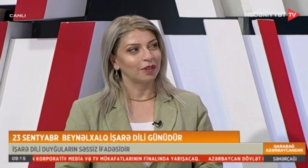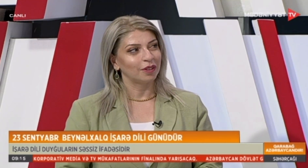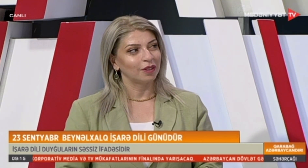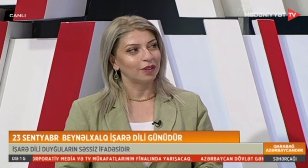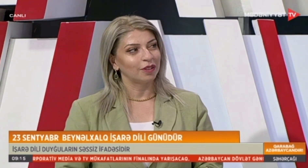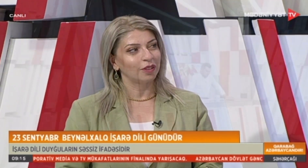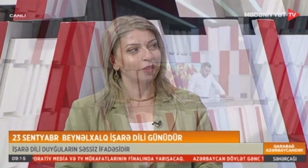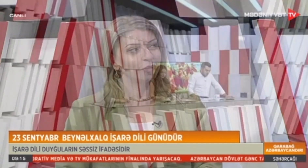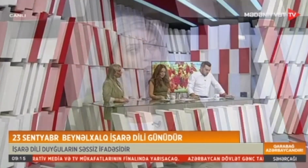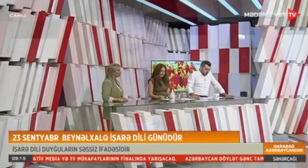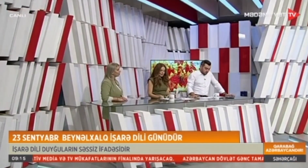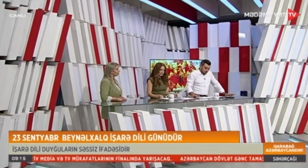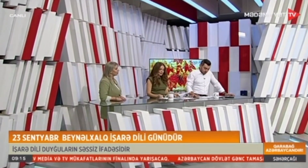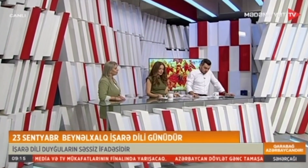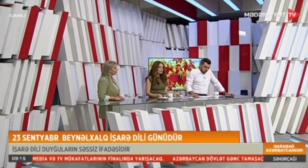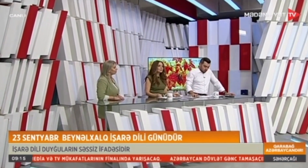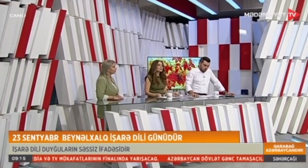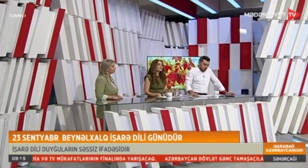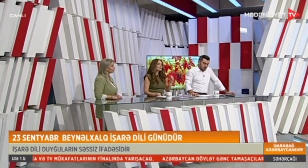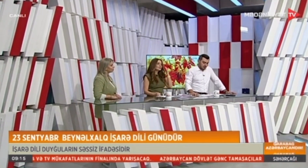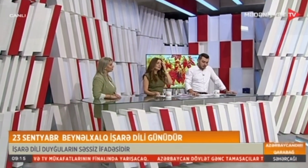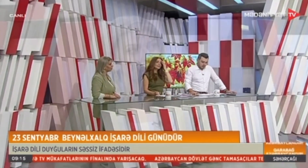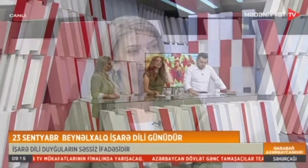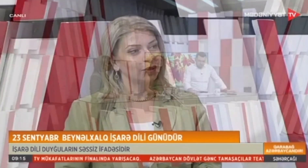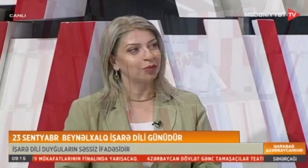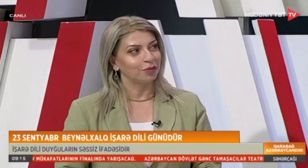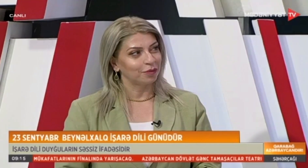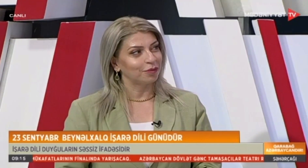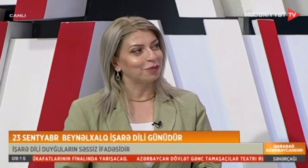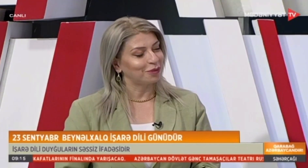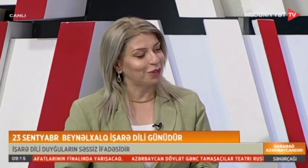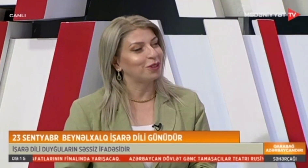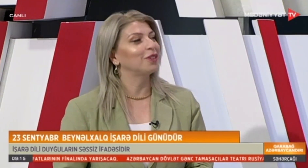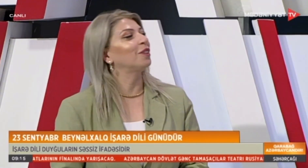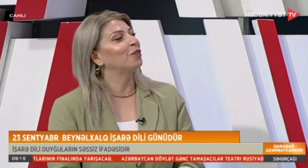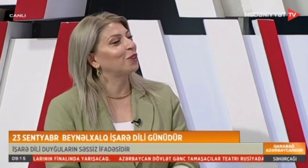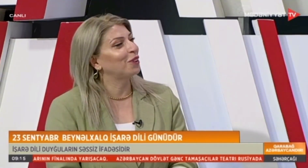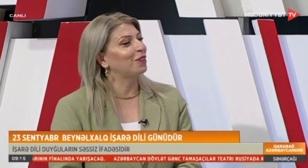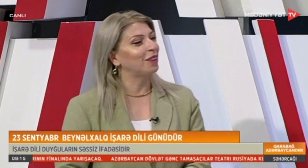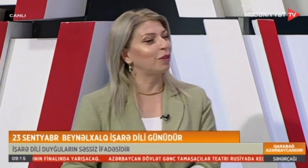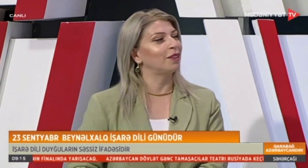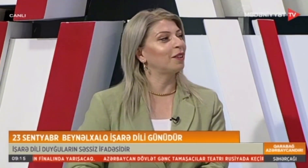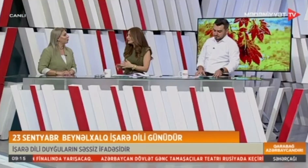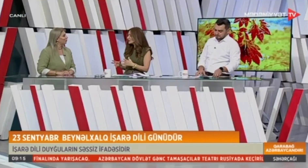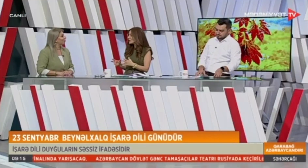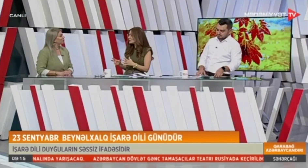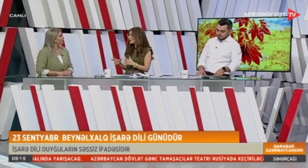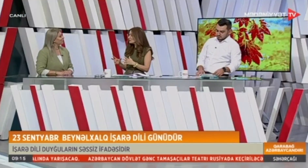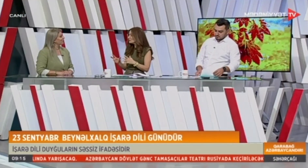Məktəbinin müəllimi, surdo pedaqoq Günel Kərimova. Hoş gəlmişsiniz Günel xanım, salamlayırıq sizi. Sabahınız xeyir. Bəlkə